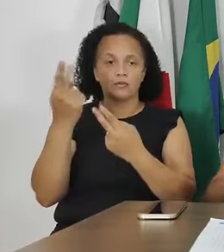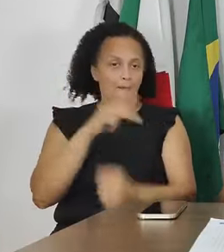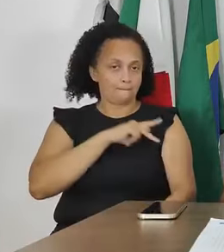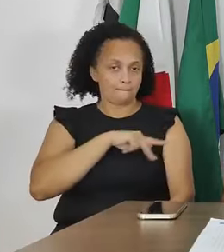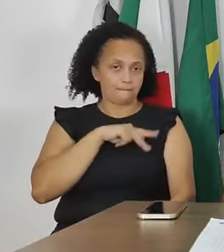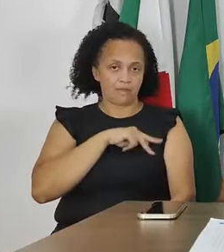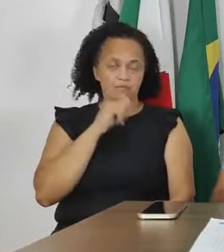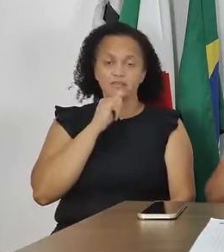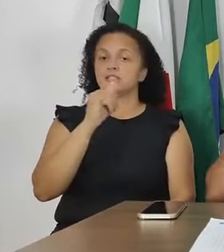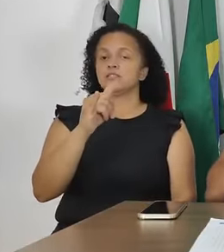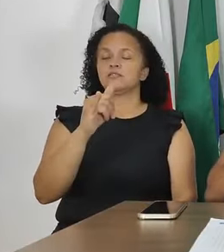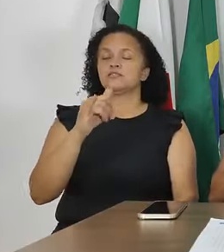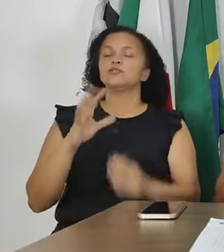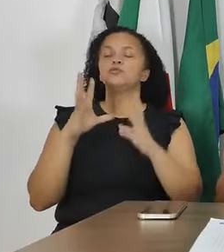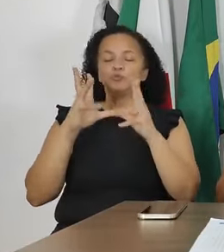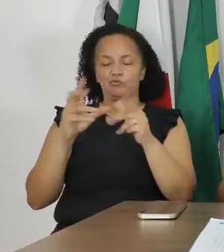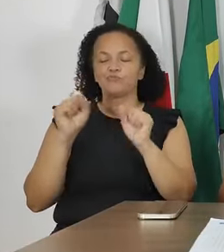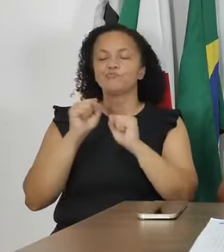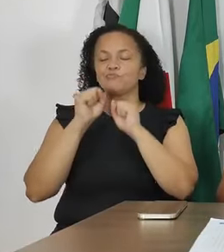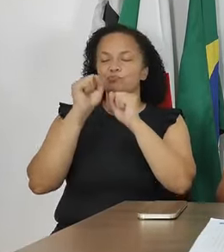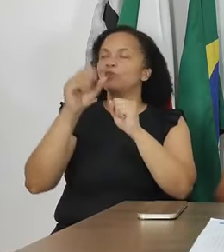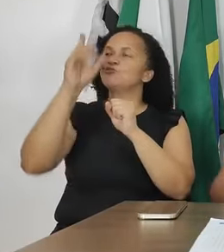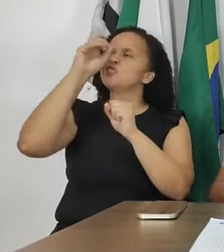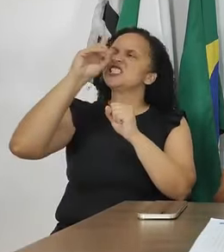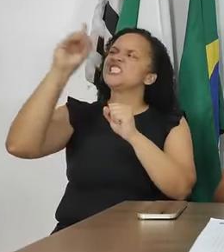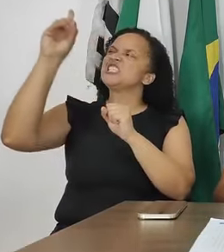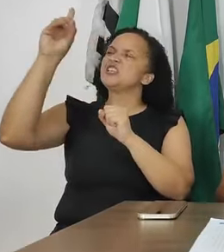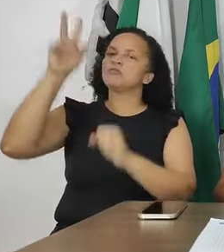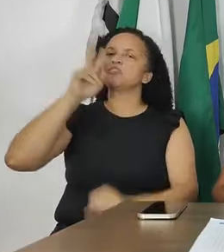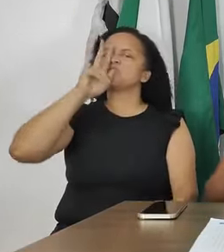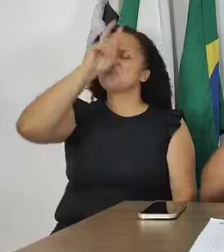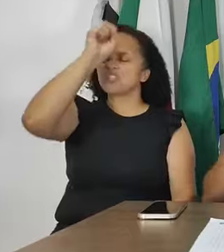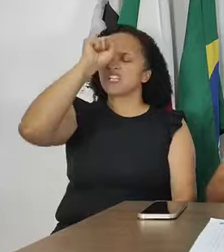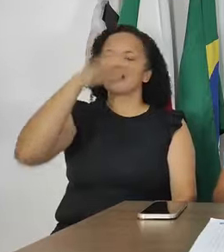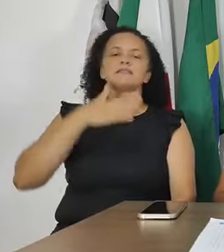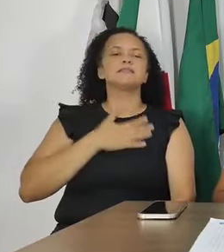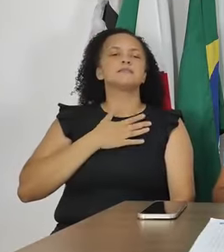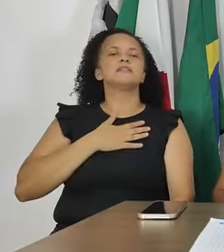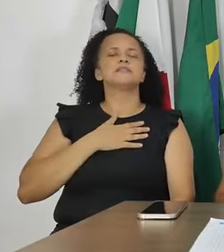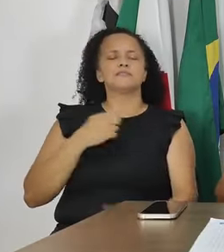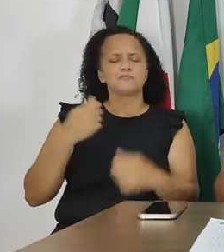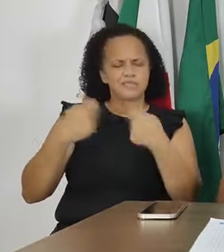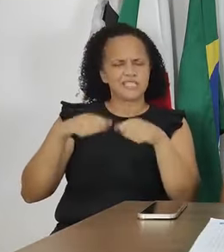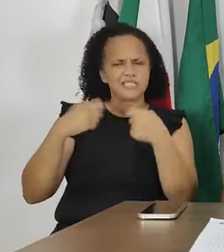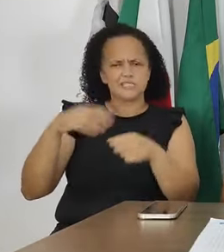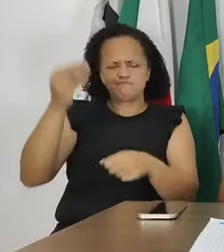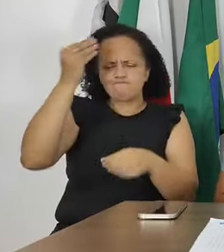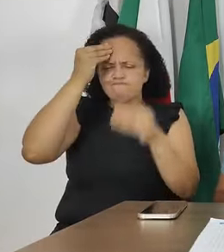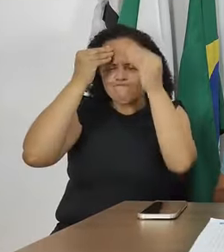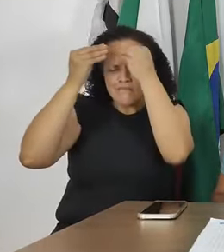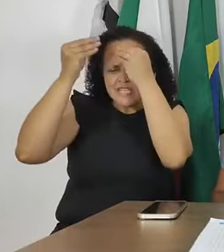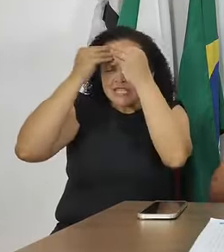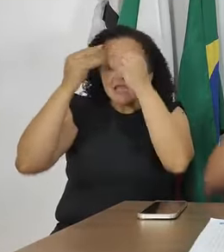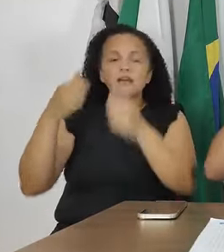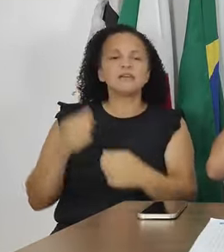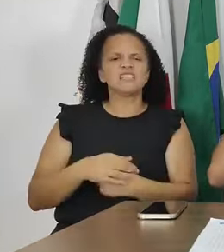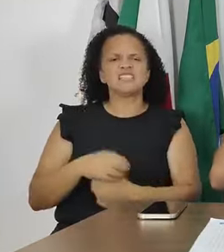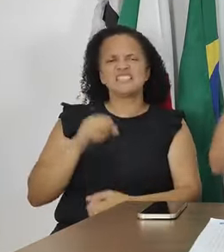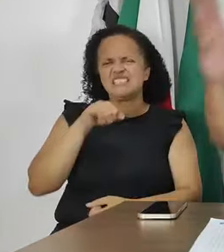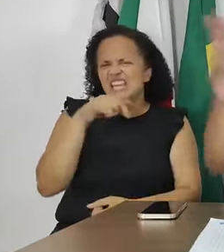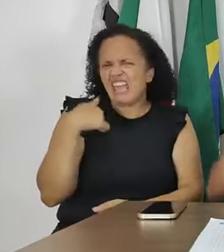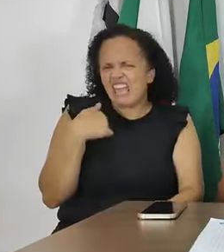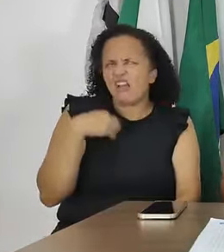coisas naquele que me fortalece. Então eu preciso desenvolver isso, Ele tem que ser a minha força. Estou me sentindo fraco, oprimido, Ele tem que